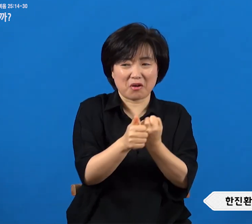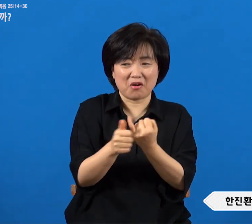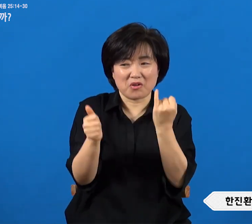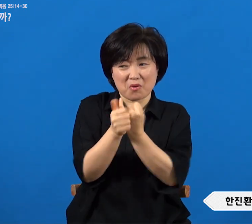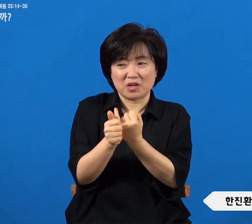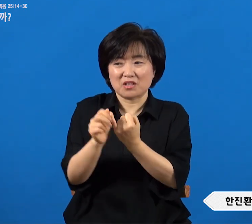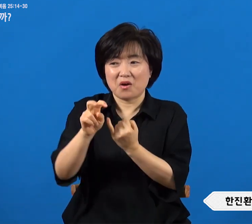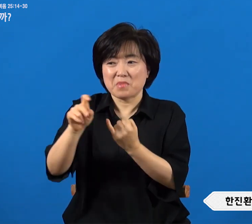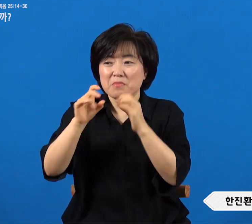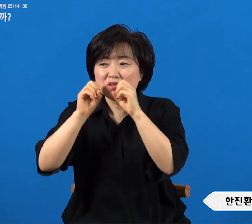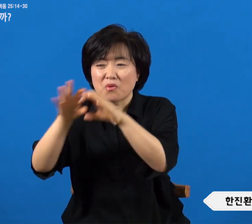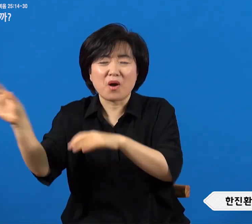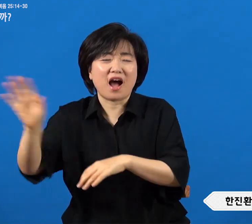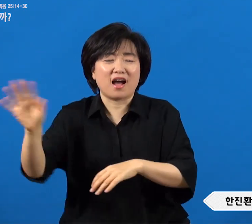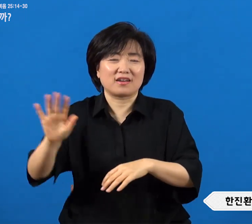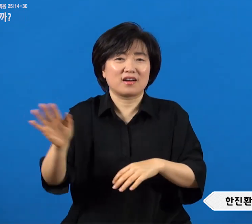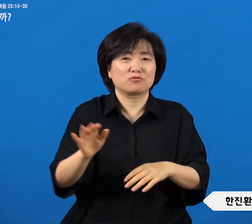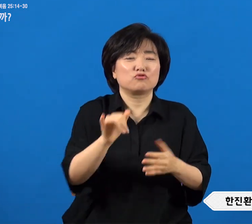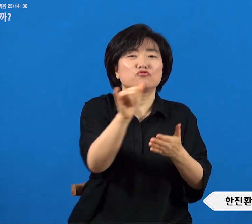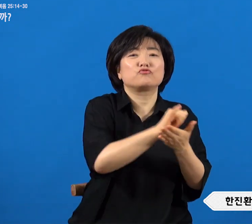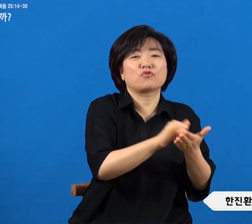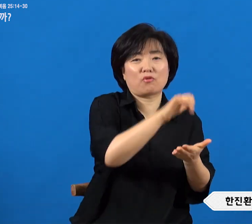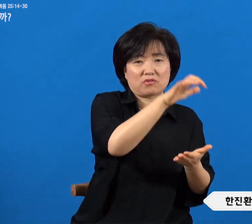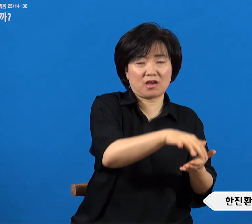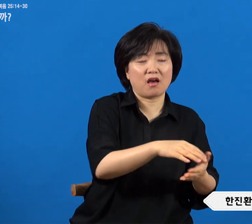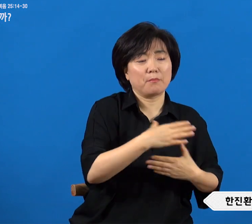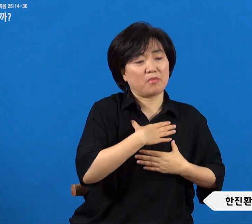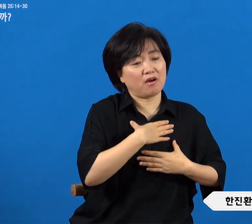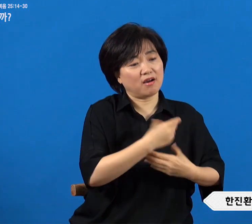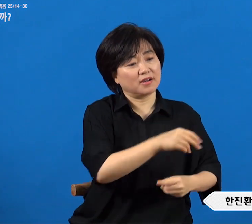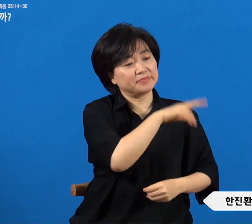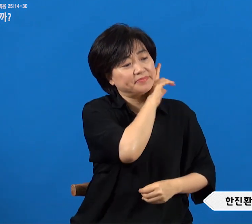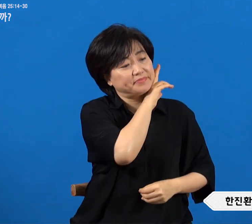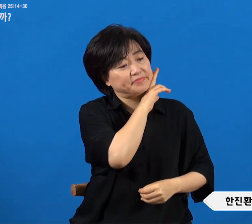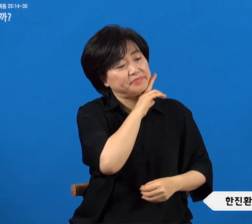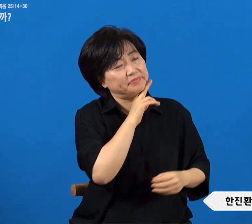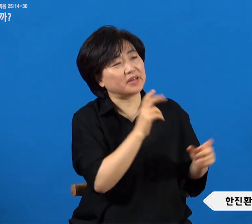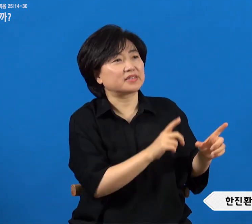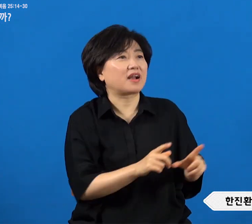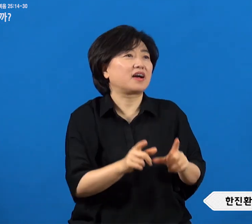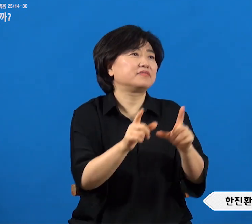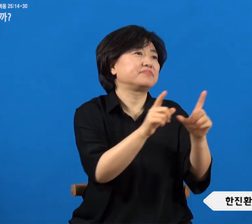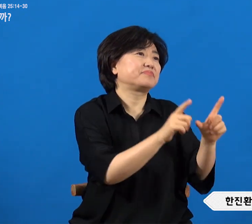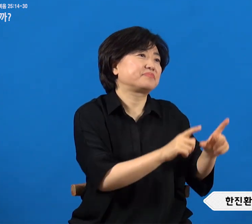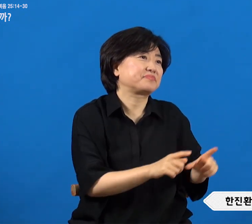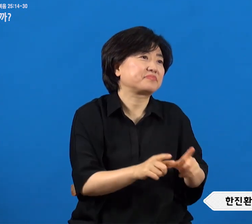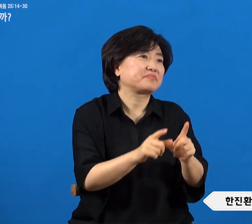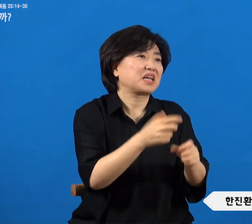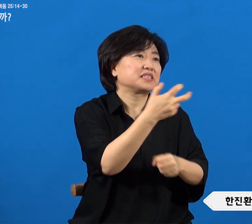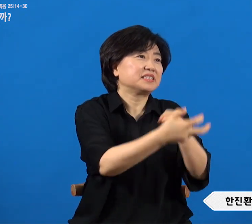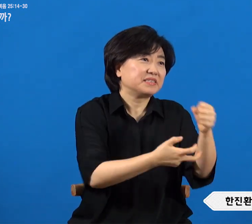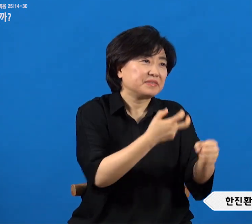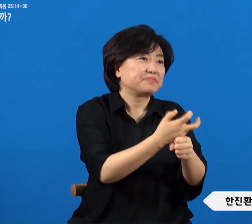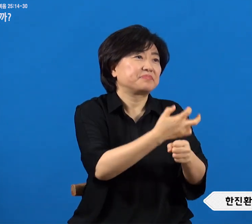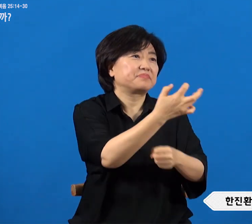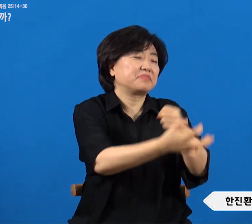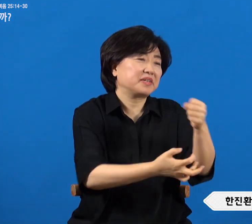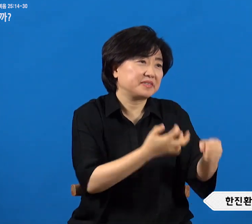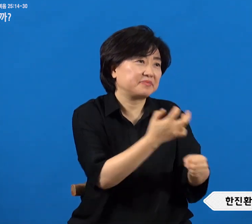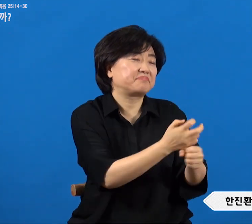주저앉아서 평안하게 살 수 있었습니다. 그러나 그래봤자 뭐 70년을 살겠습니까? 80년을